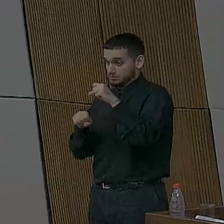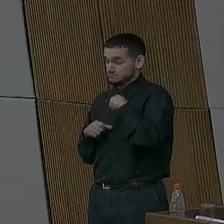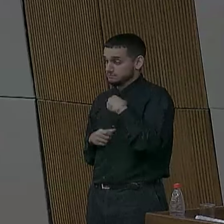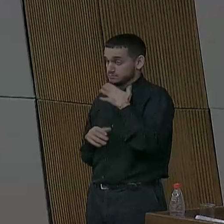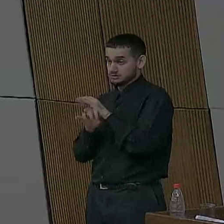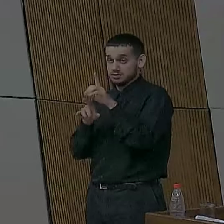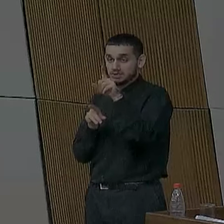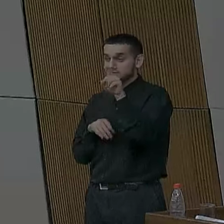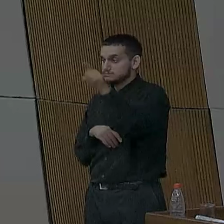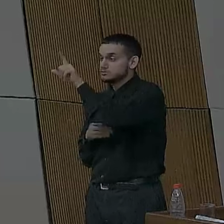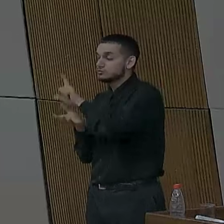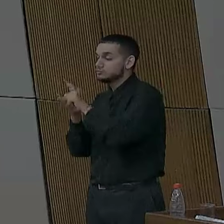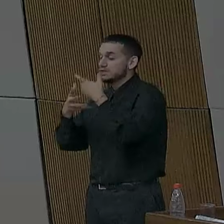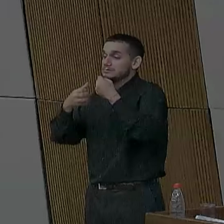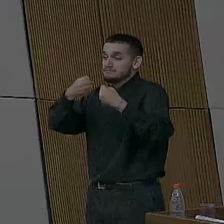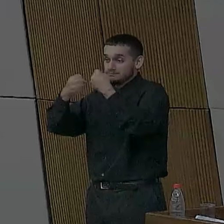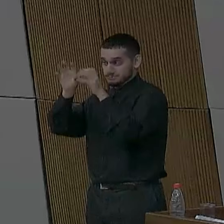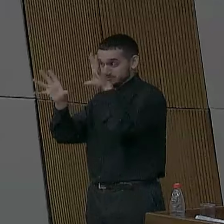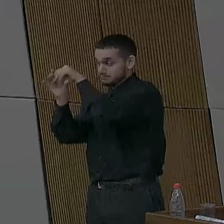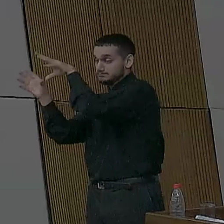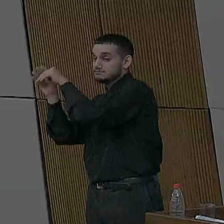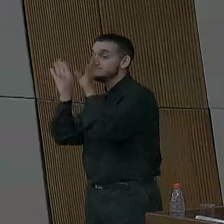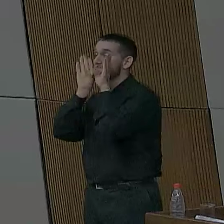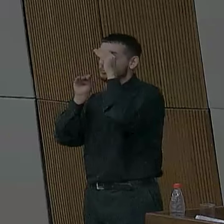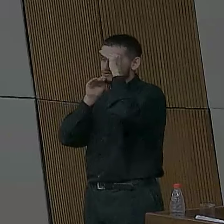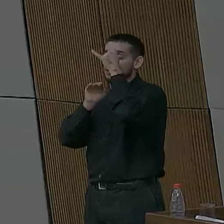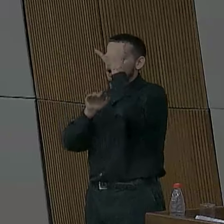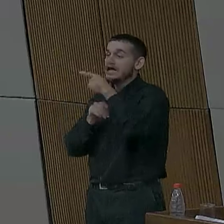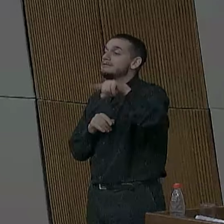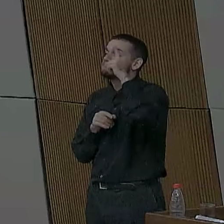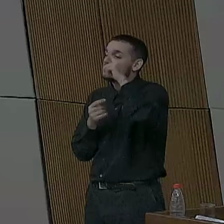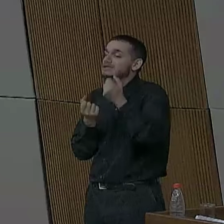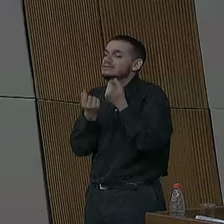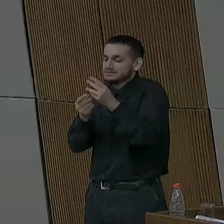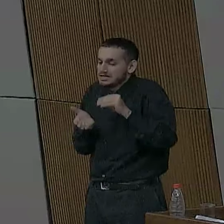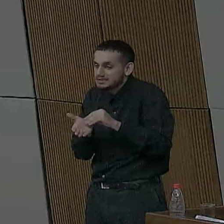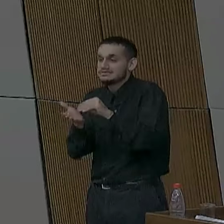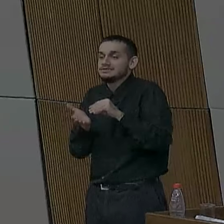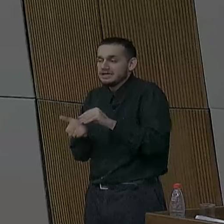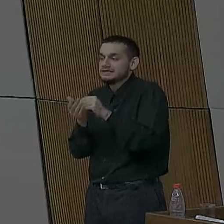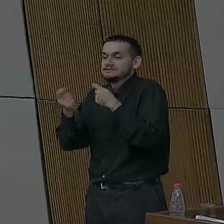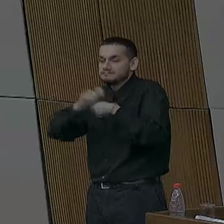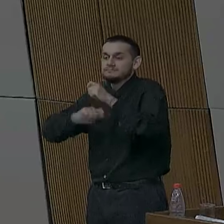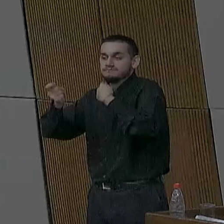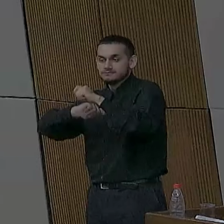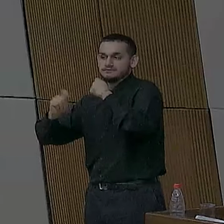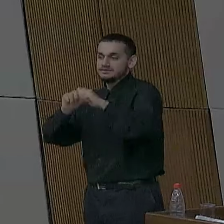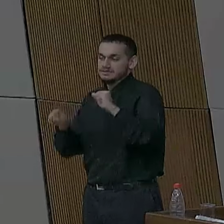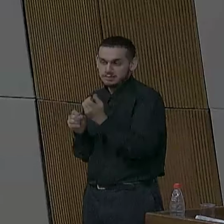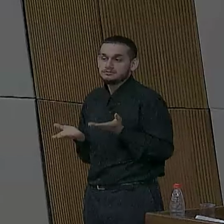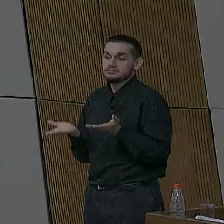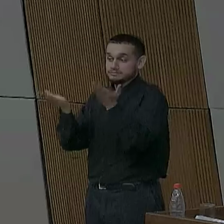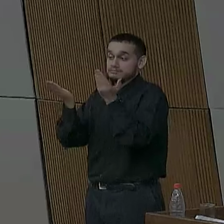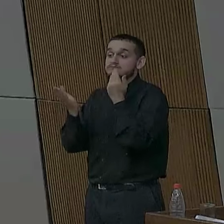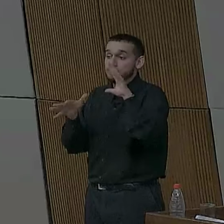privadas están constituidas para producir y producir y producir, pero también entendemos de que la